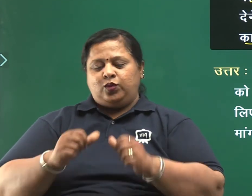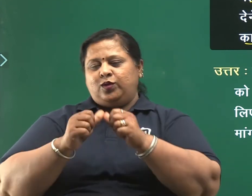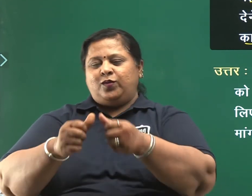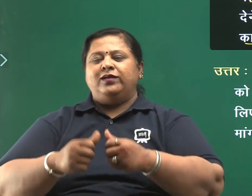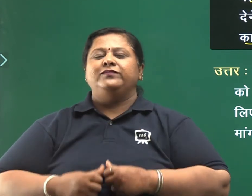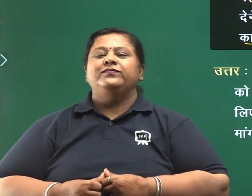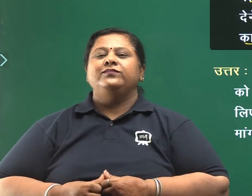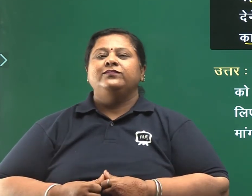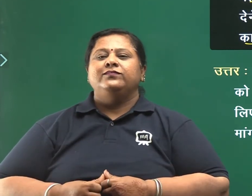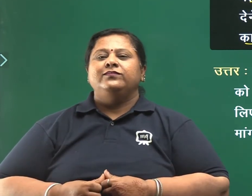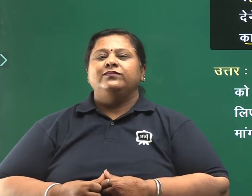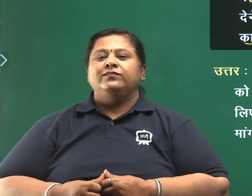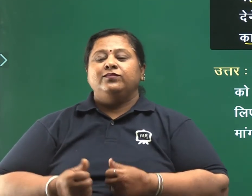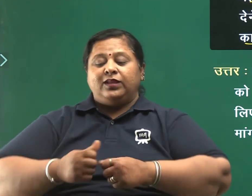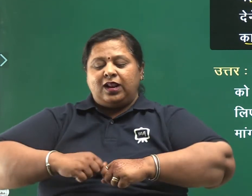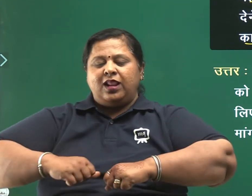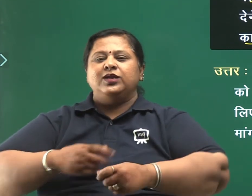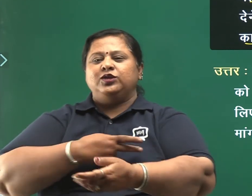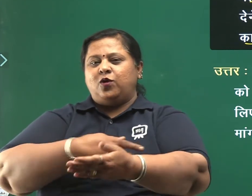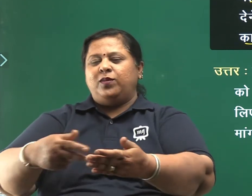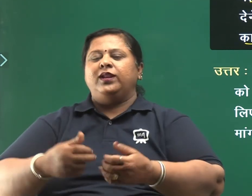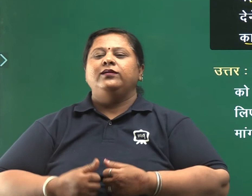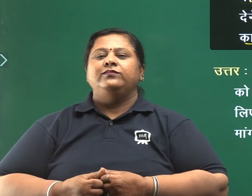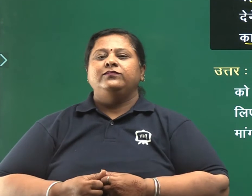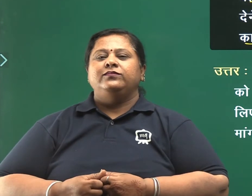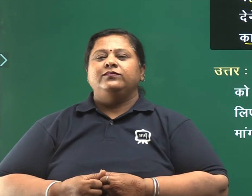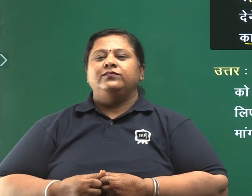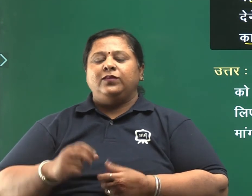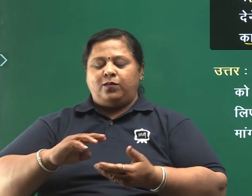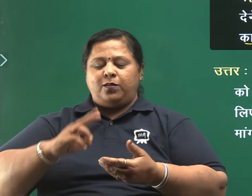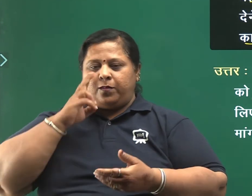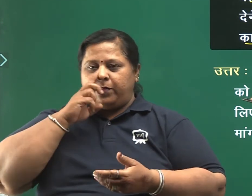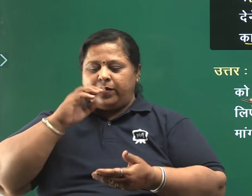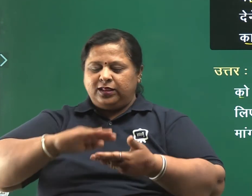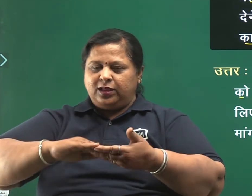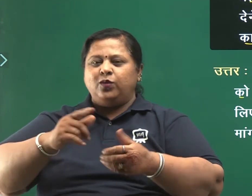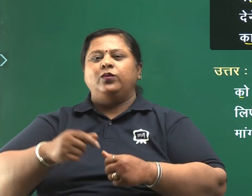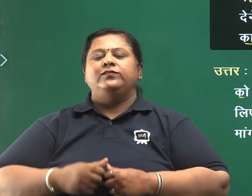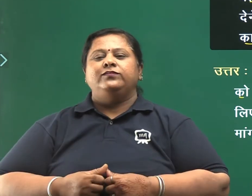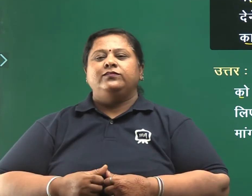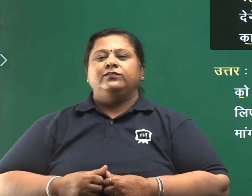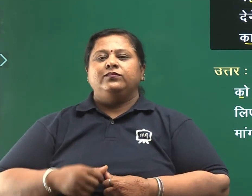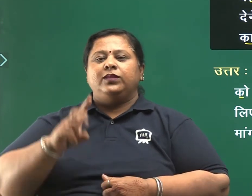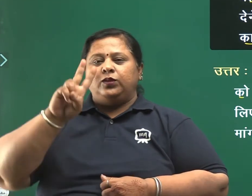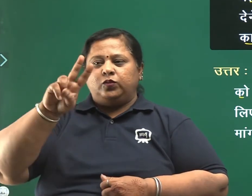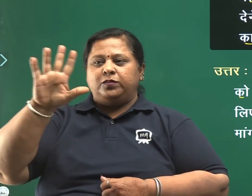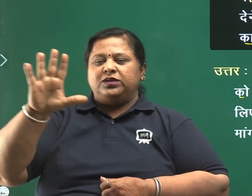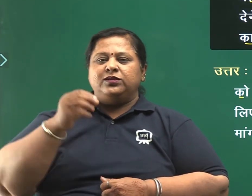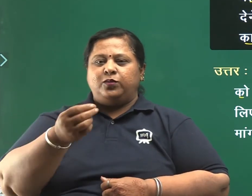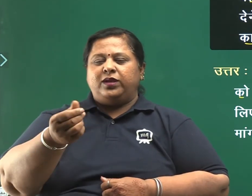होगा लाला झाओमल ने पत्नी को 250